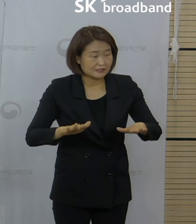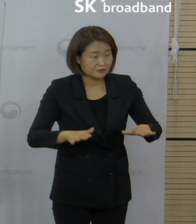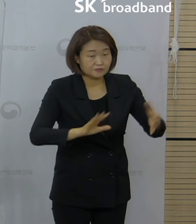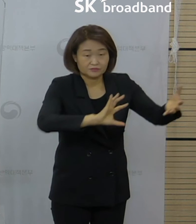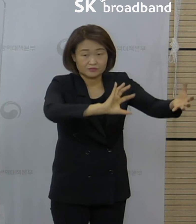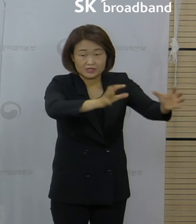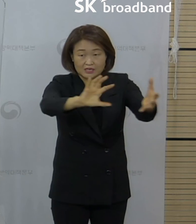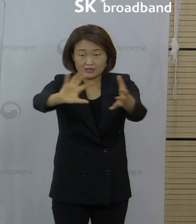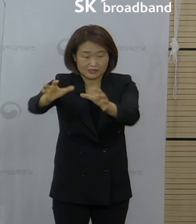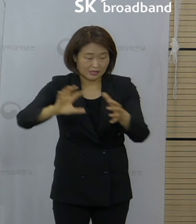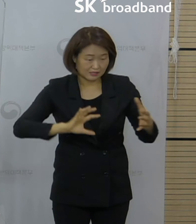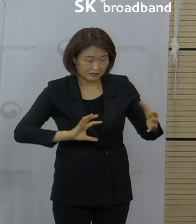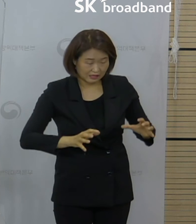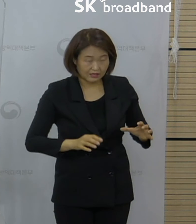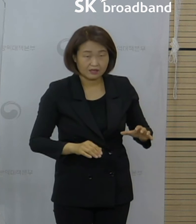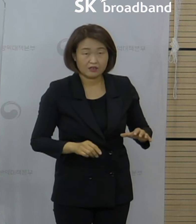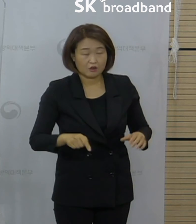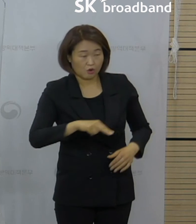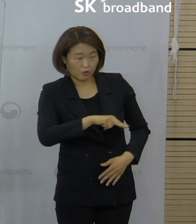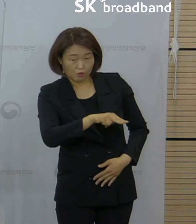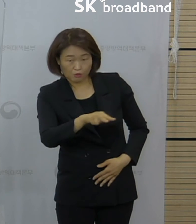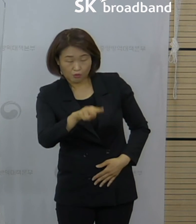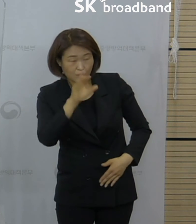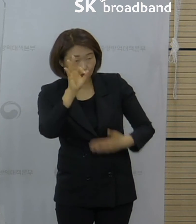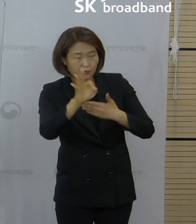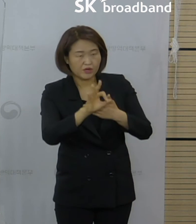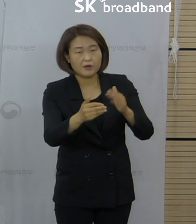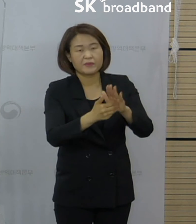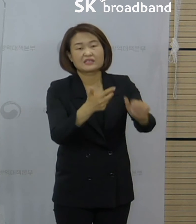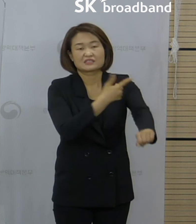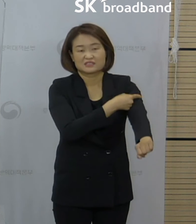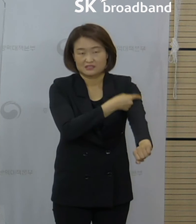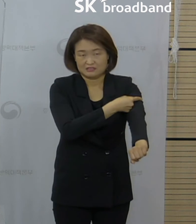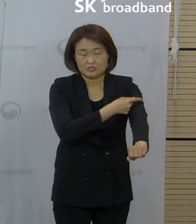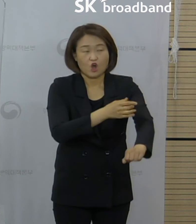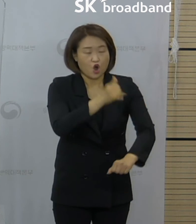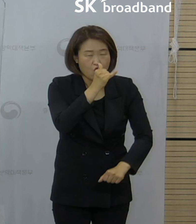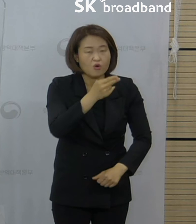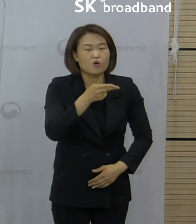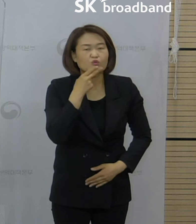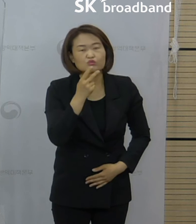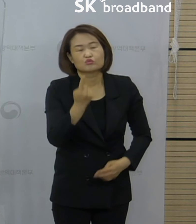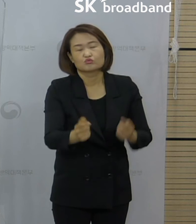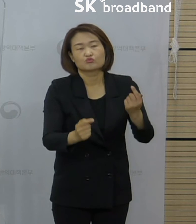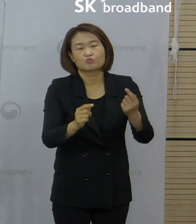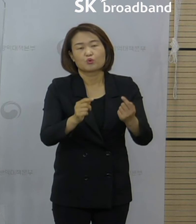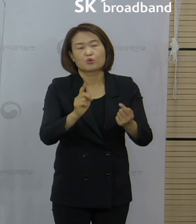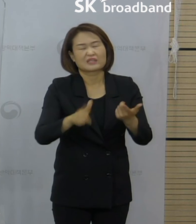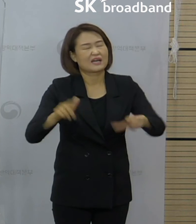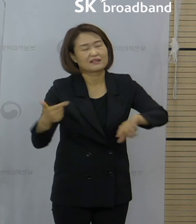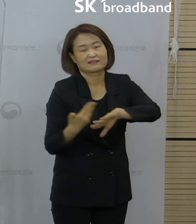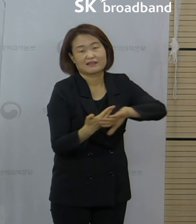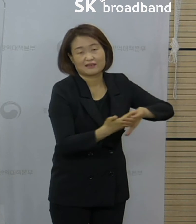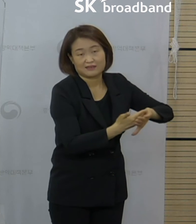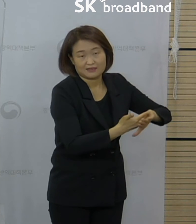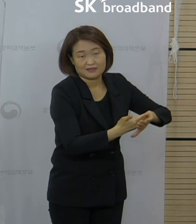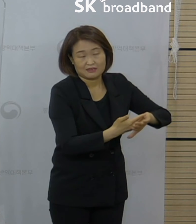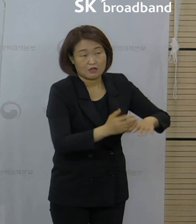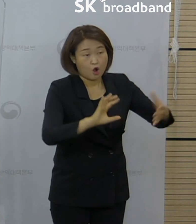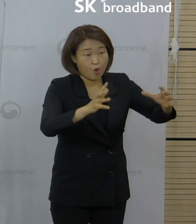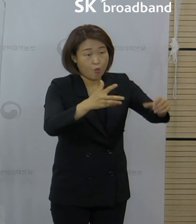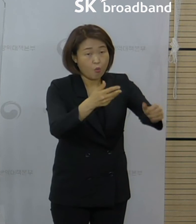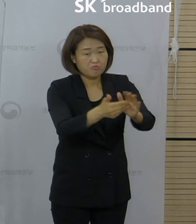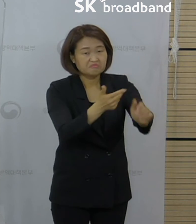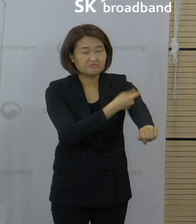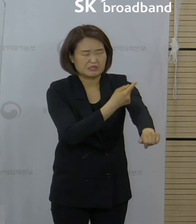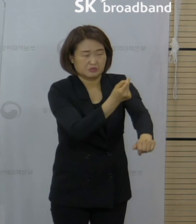상황에서 접종을 받으신 분들에 한해서 특정한 혜택을 주는 것은 이제 그 공평의 문제가 있다. 특히 이제 국가 간의 접종률의